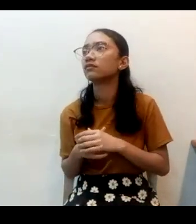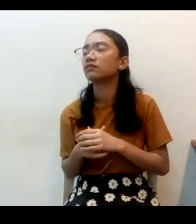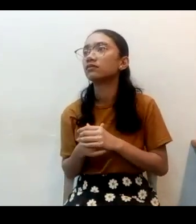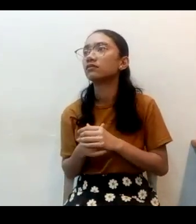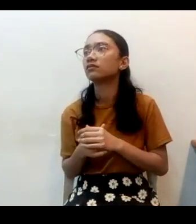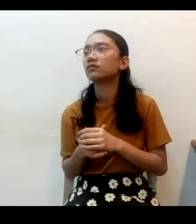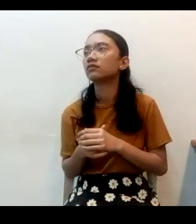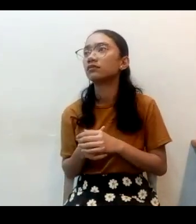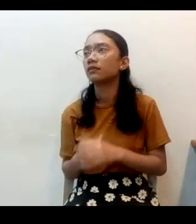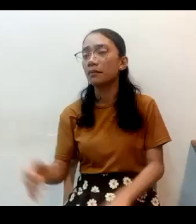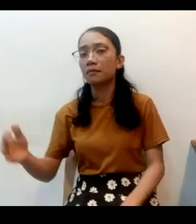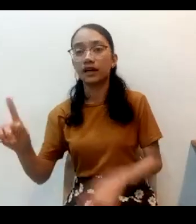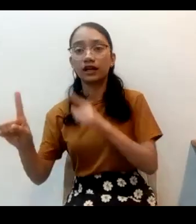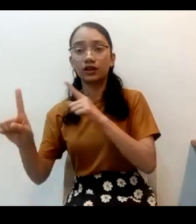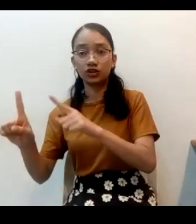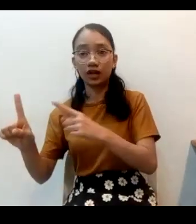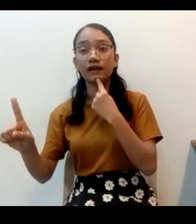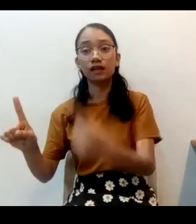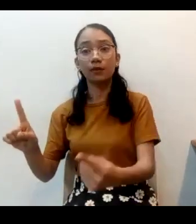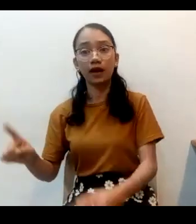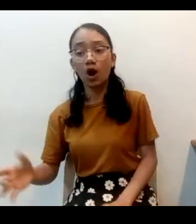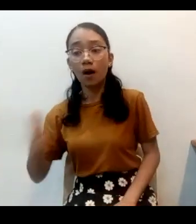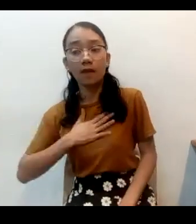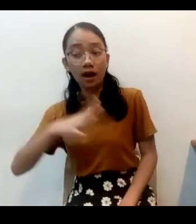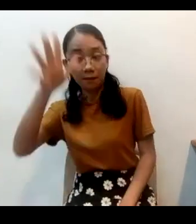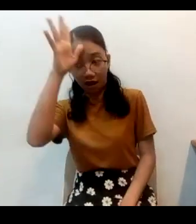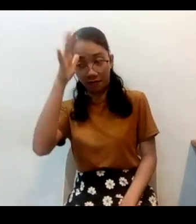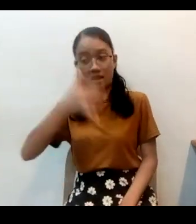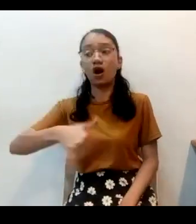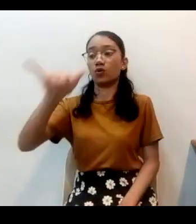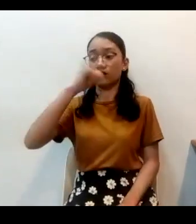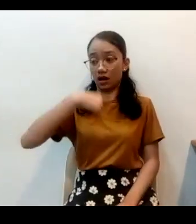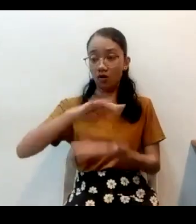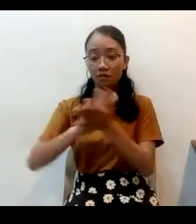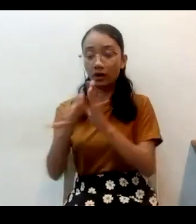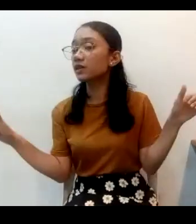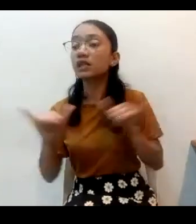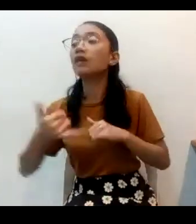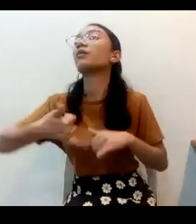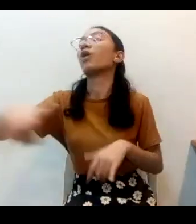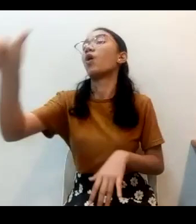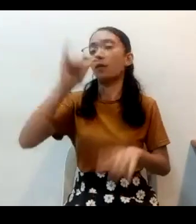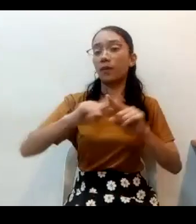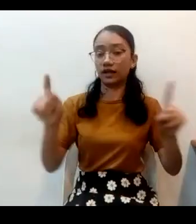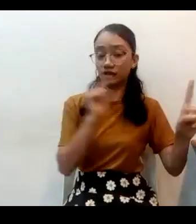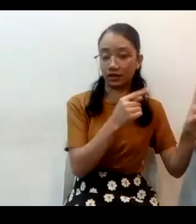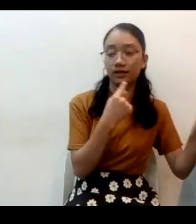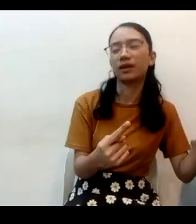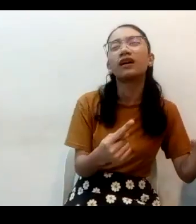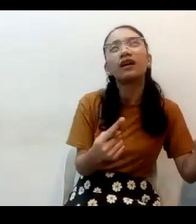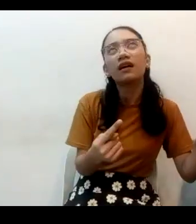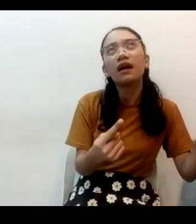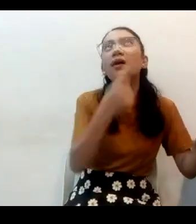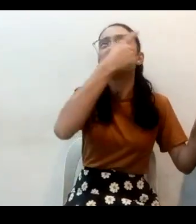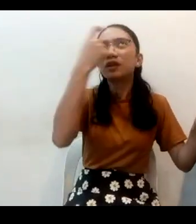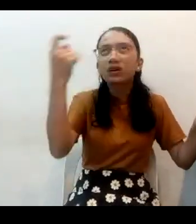my father was a drunkard, I become a drunkard. Dahil yung tatay ko ay manginginom, kaya naging manginginom din ako. But the other son says,